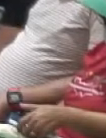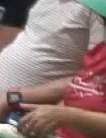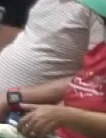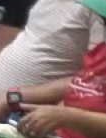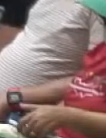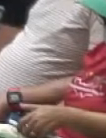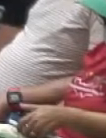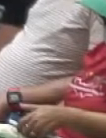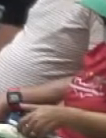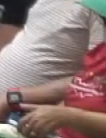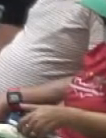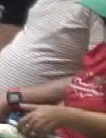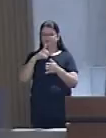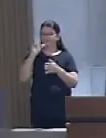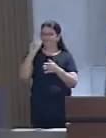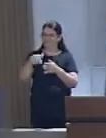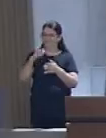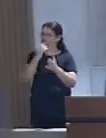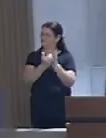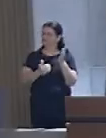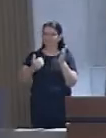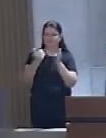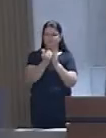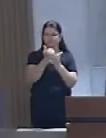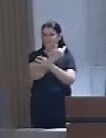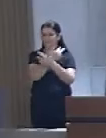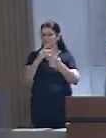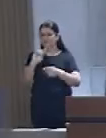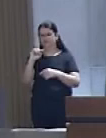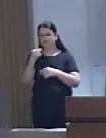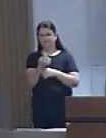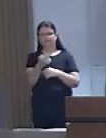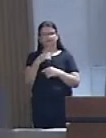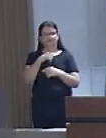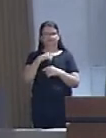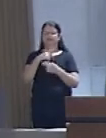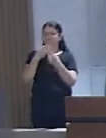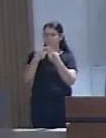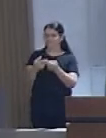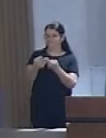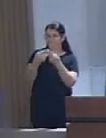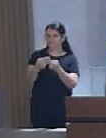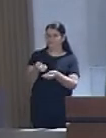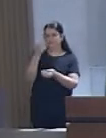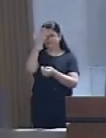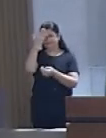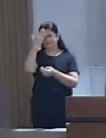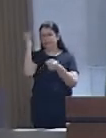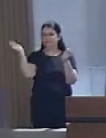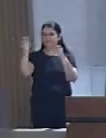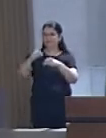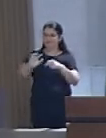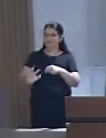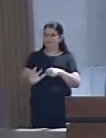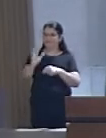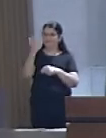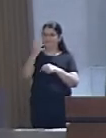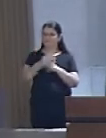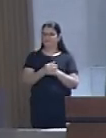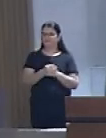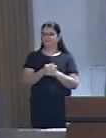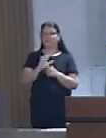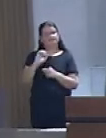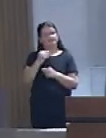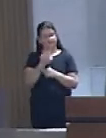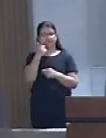haviam, que eram acima daquilo que a gente tinha de tolerância e de entendimento que poderia acontecer, e